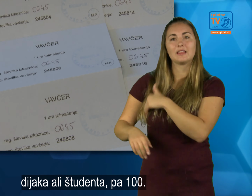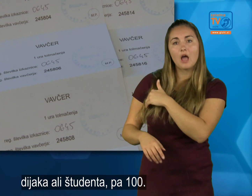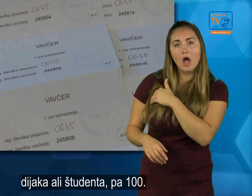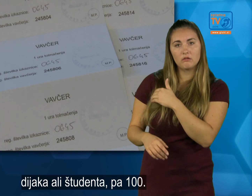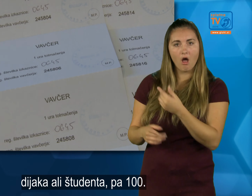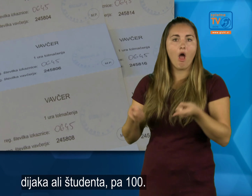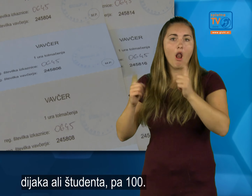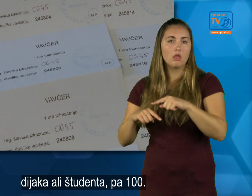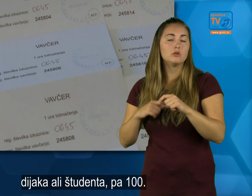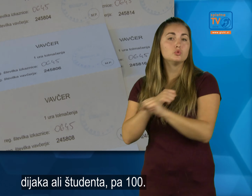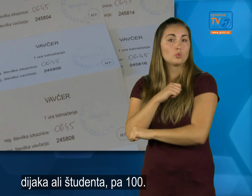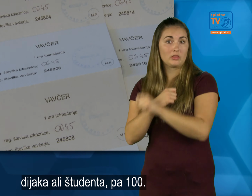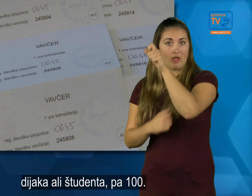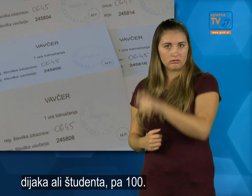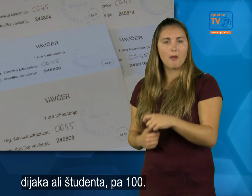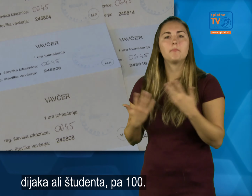100.